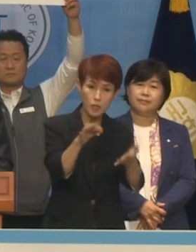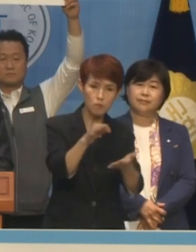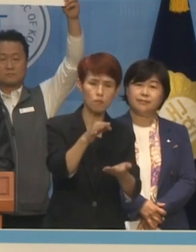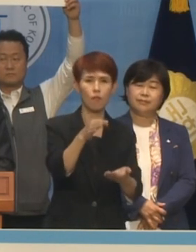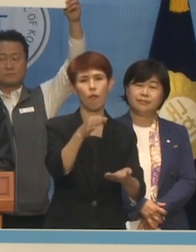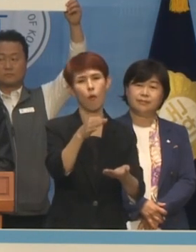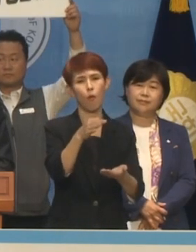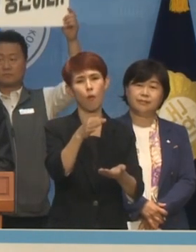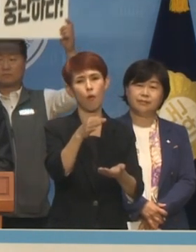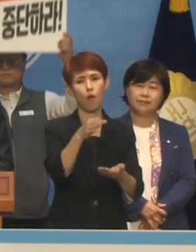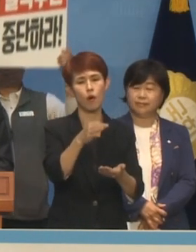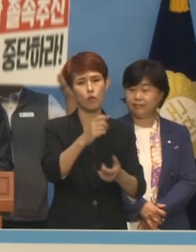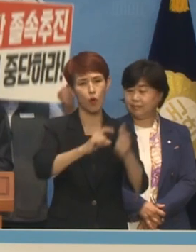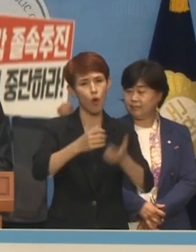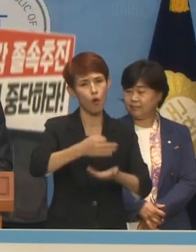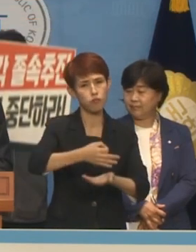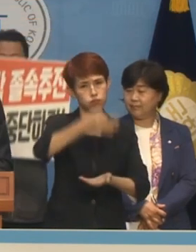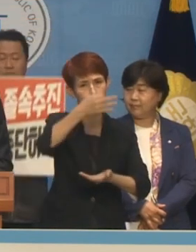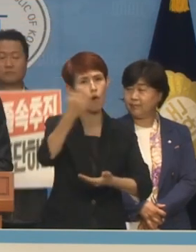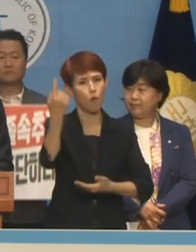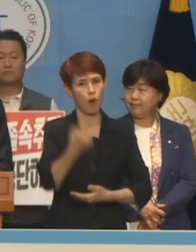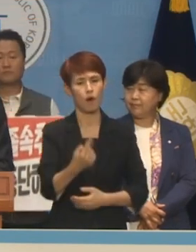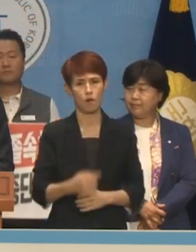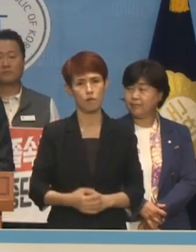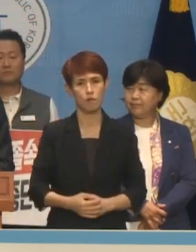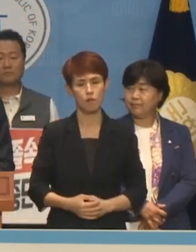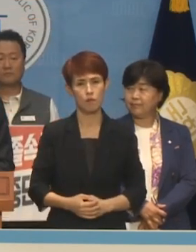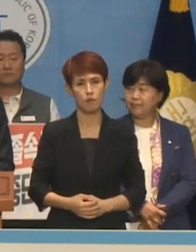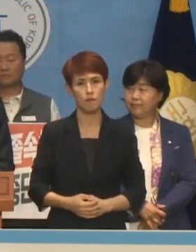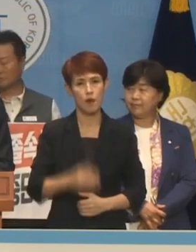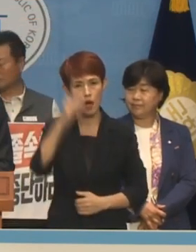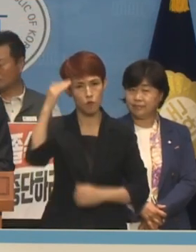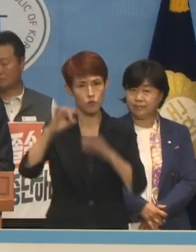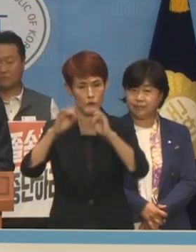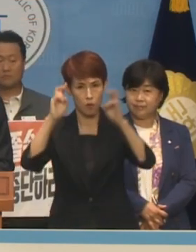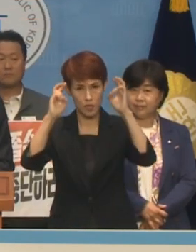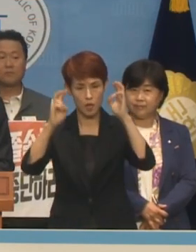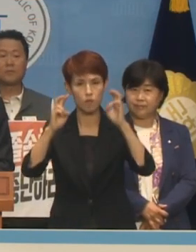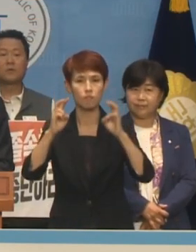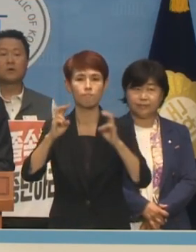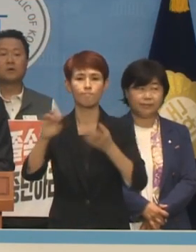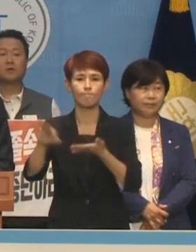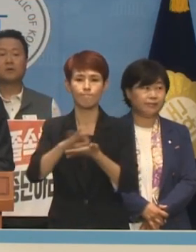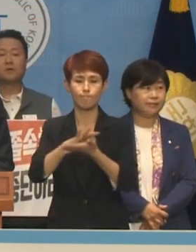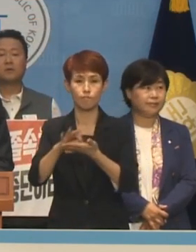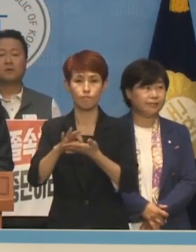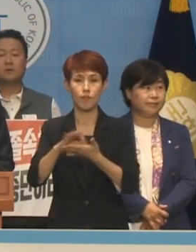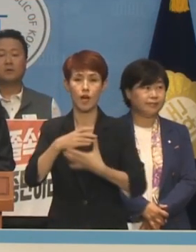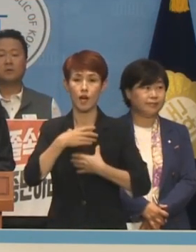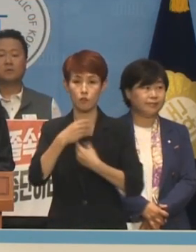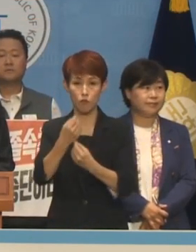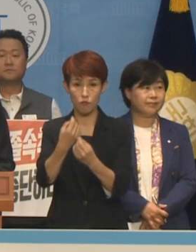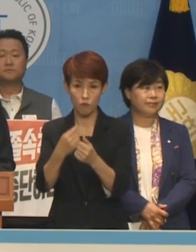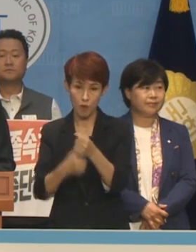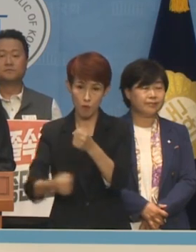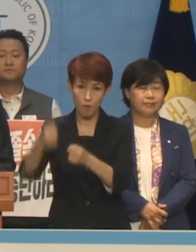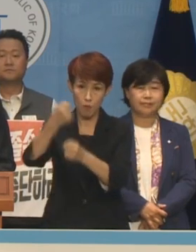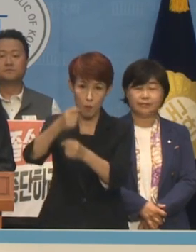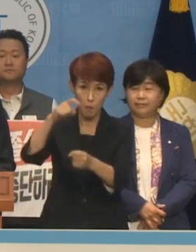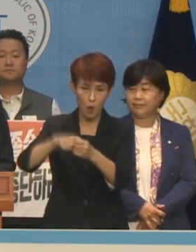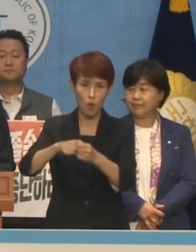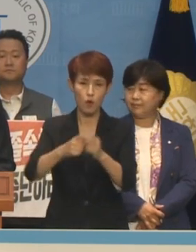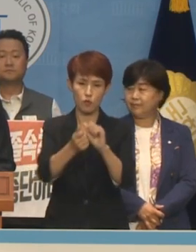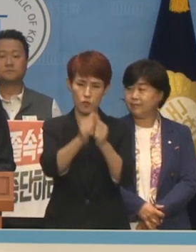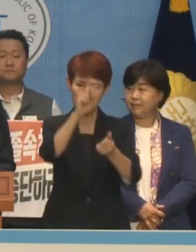규모도 지속 증가될 것으로 판단되는 만큼 한전의 재무 건전성 회복에 있어서 지분